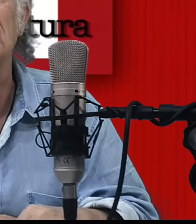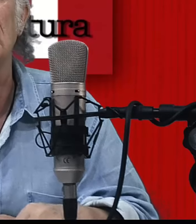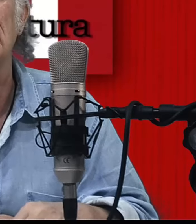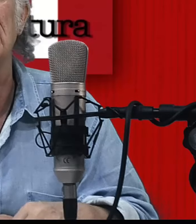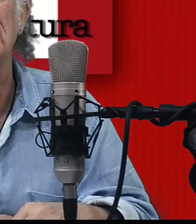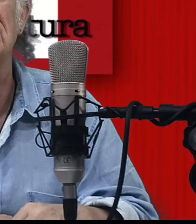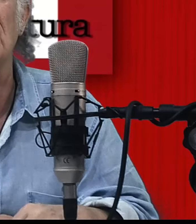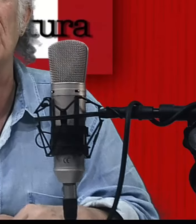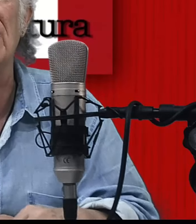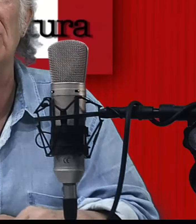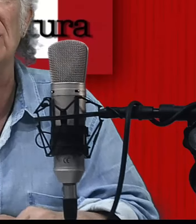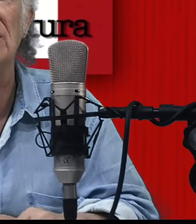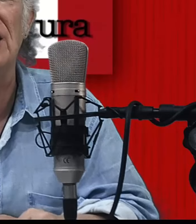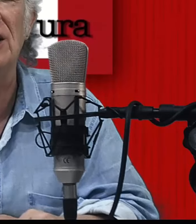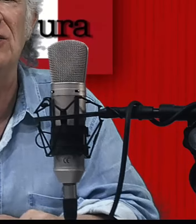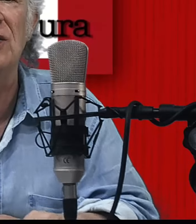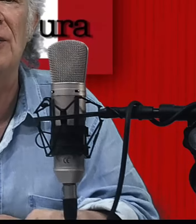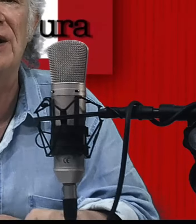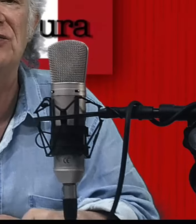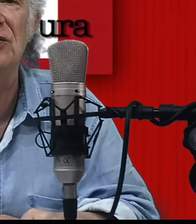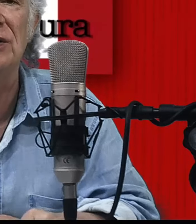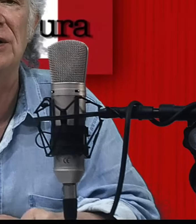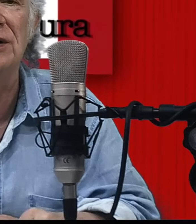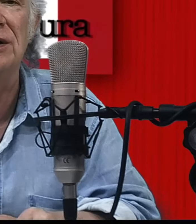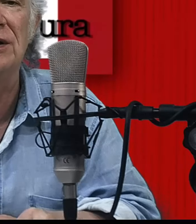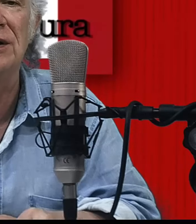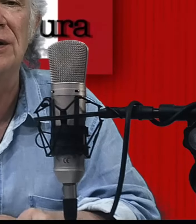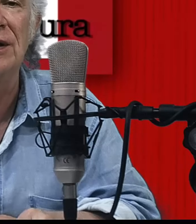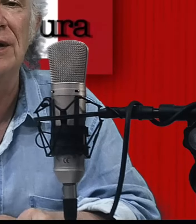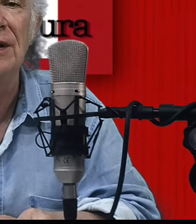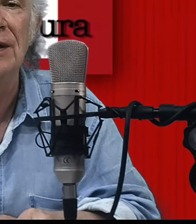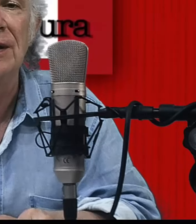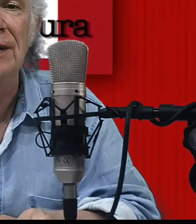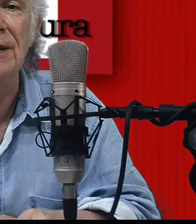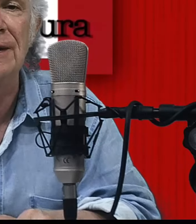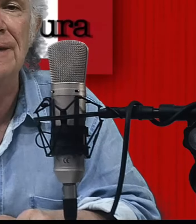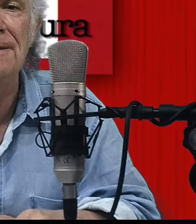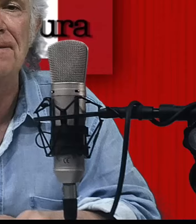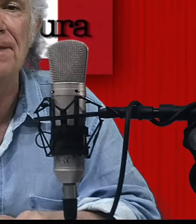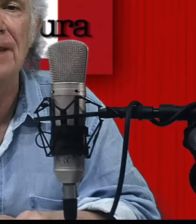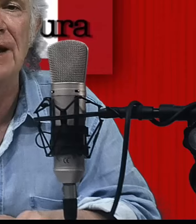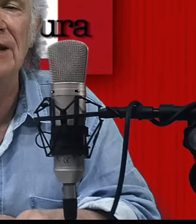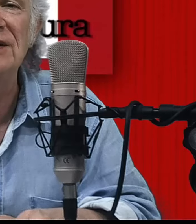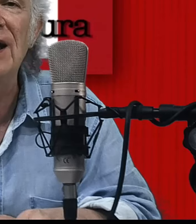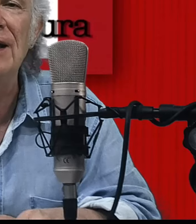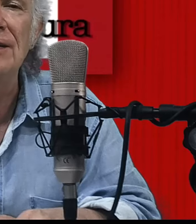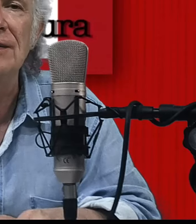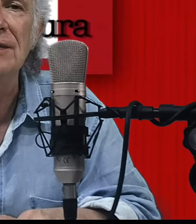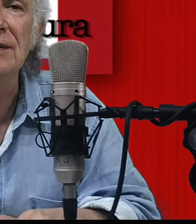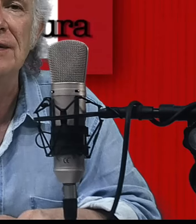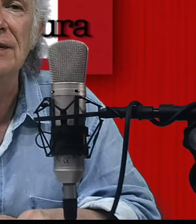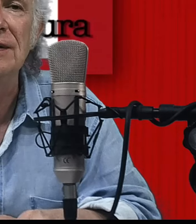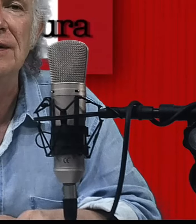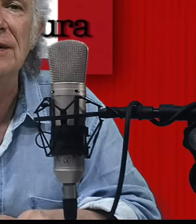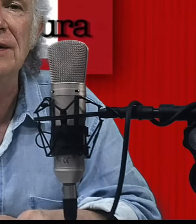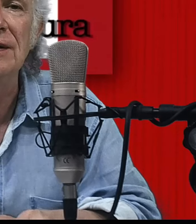el gusto de saludarlos y darles un abrazo y le decía,